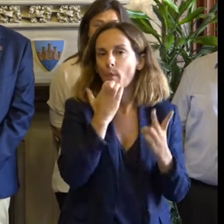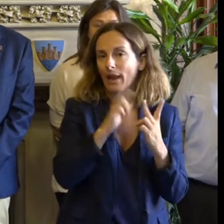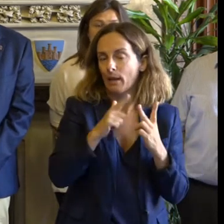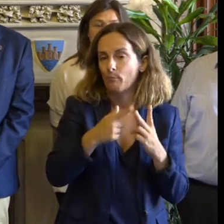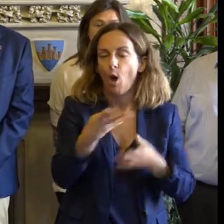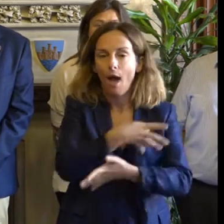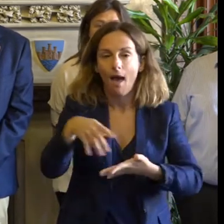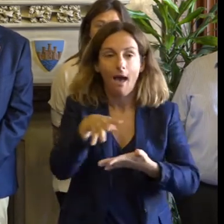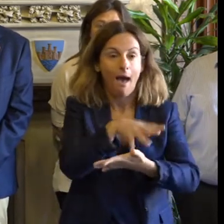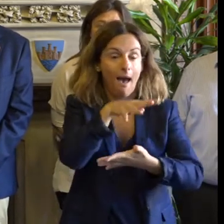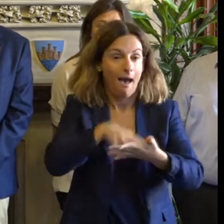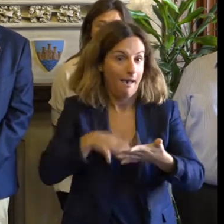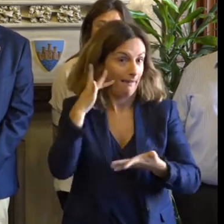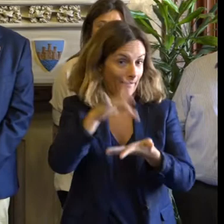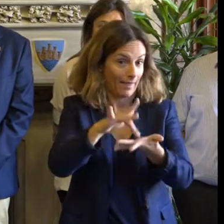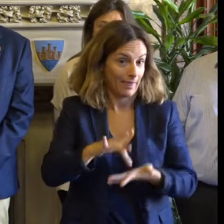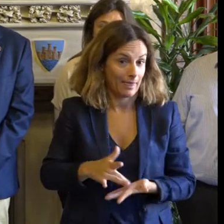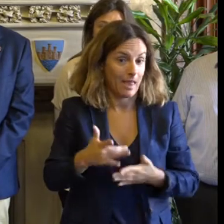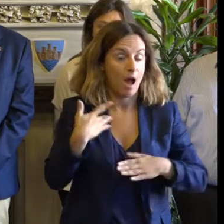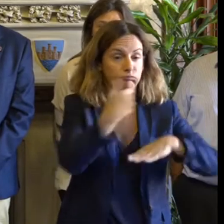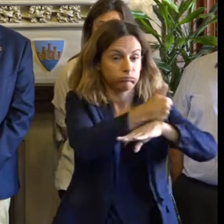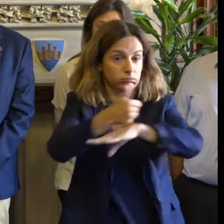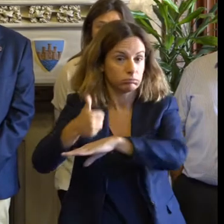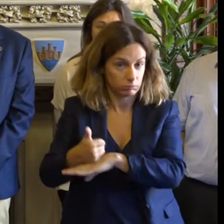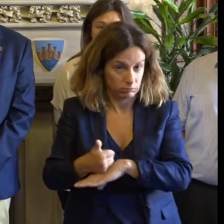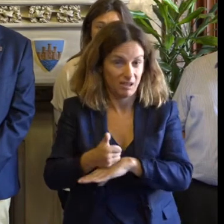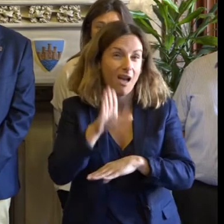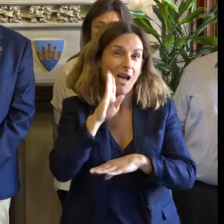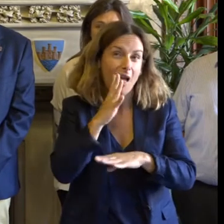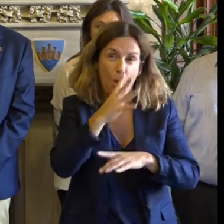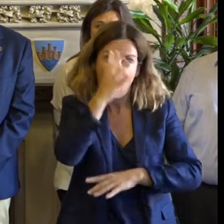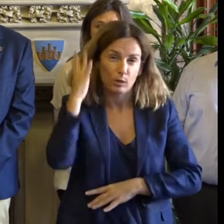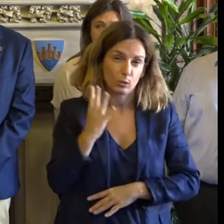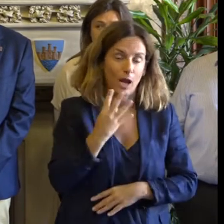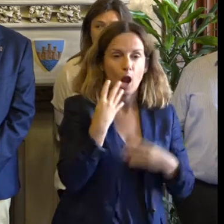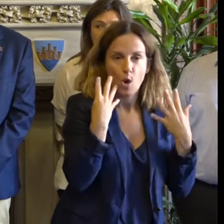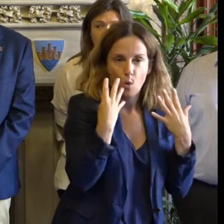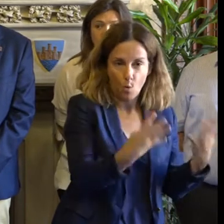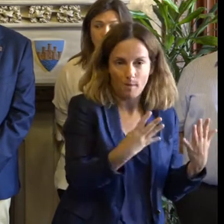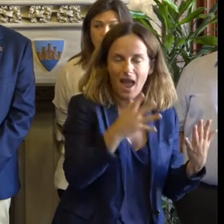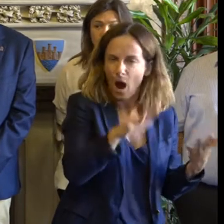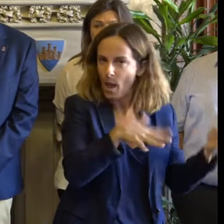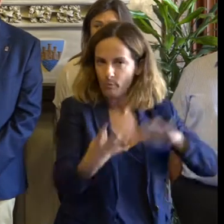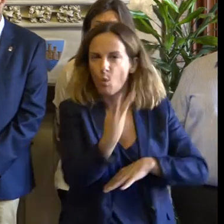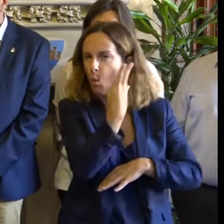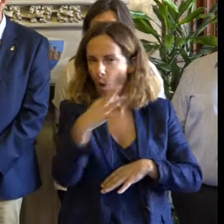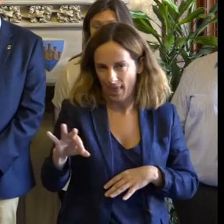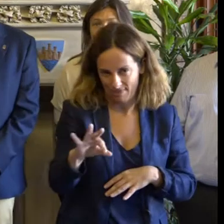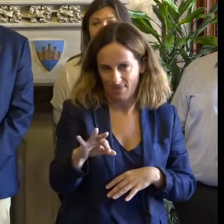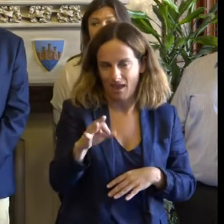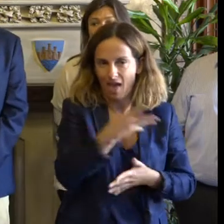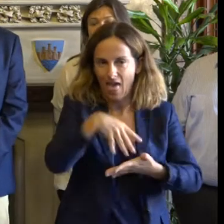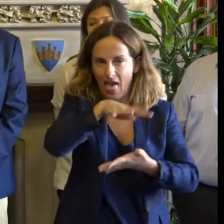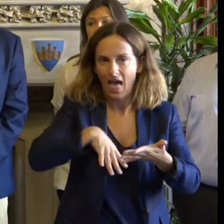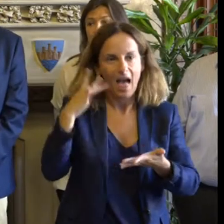passen de 9 a l'anterior legislatura a més de 40 publicades, ha de servir per aconseguir una institució més